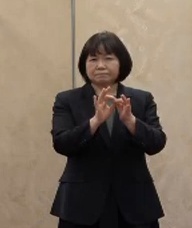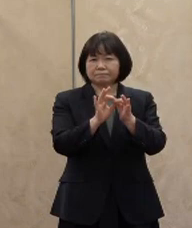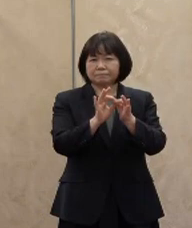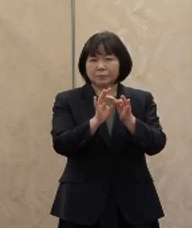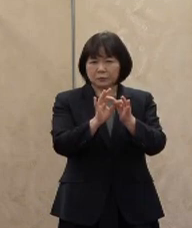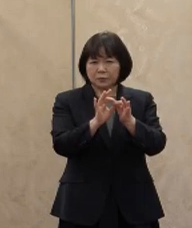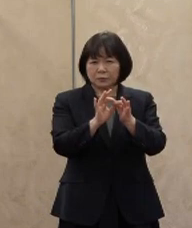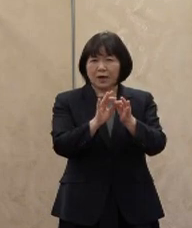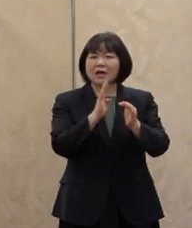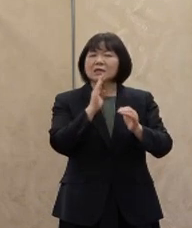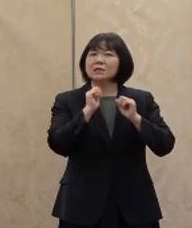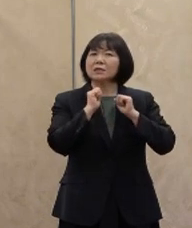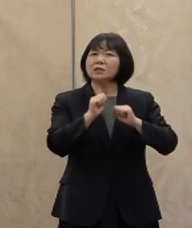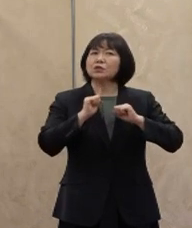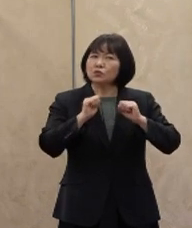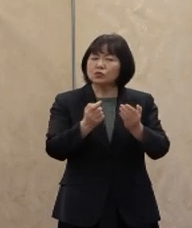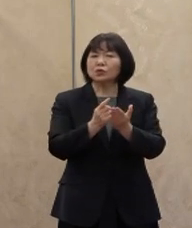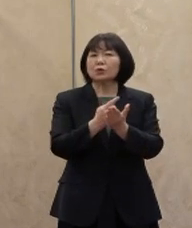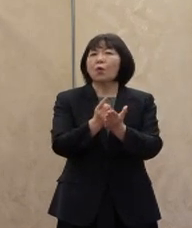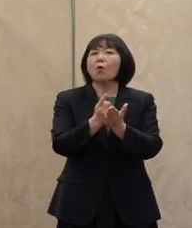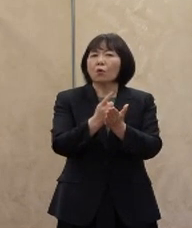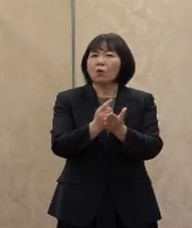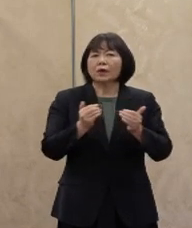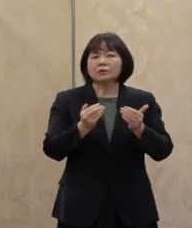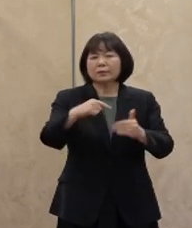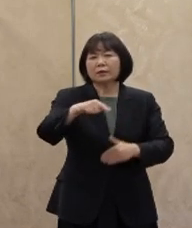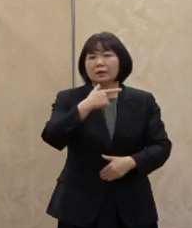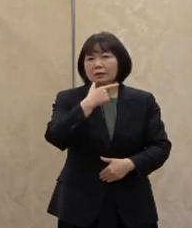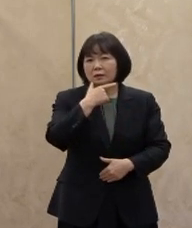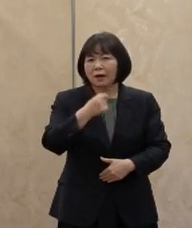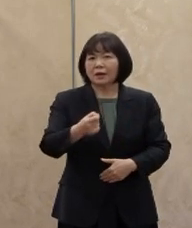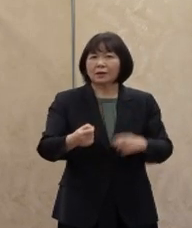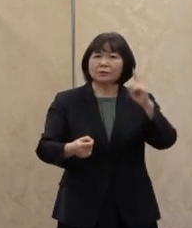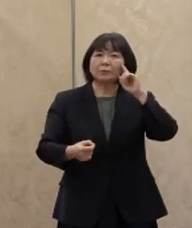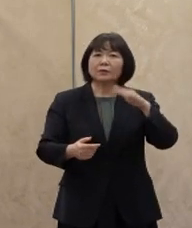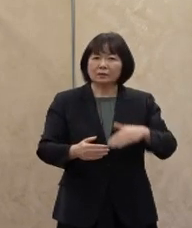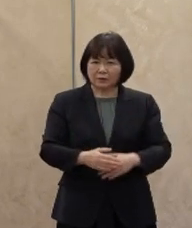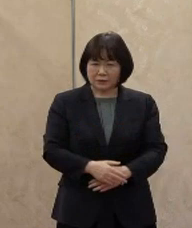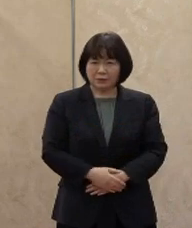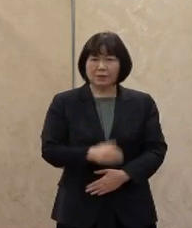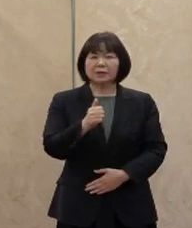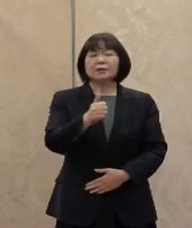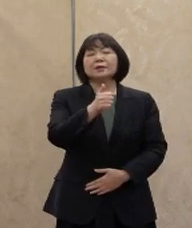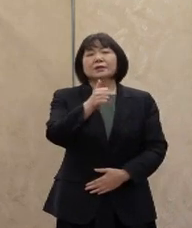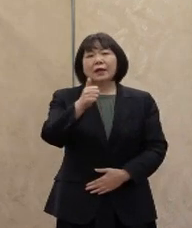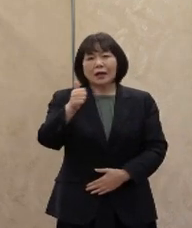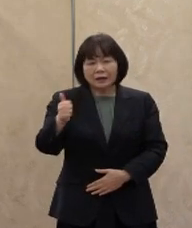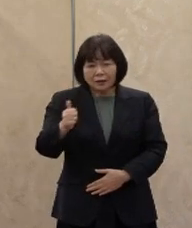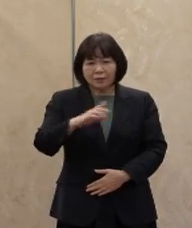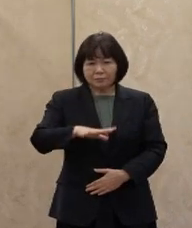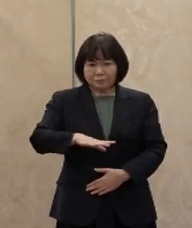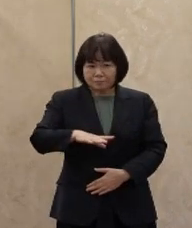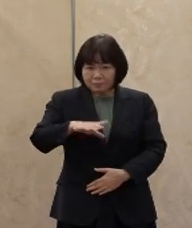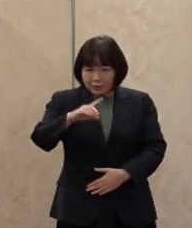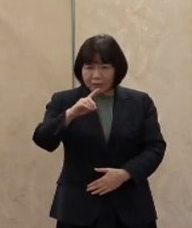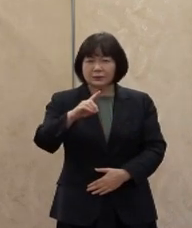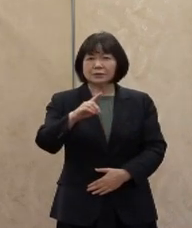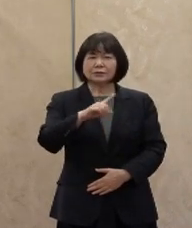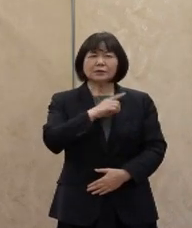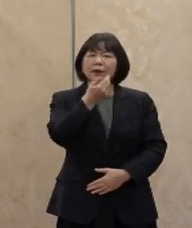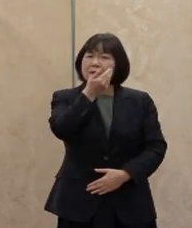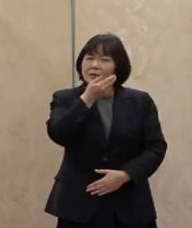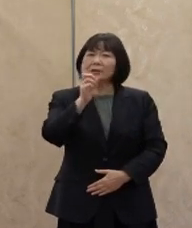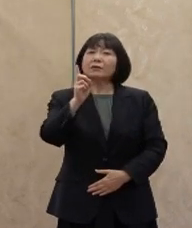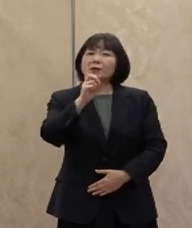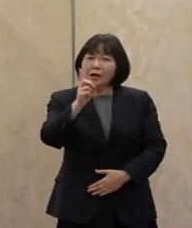について、実施するという方向で進めていきたいと思います。ただまずですね、一番大